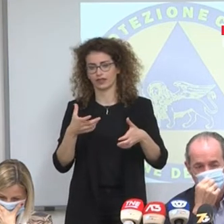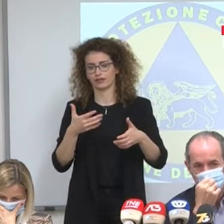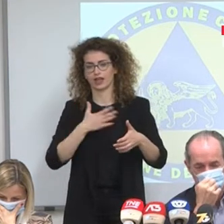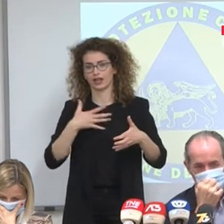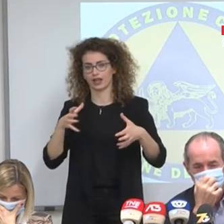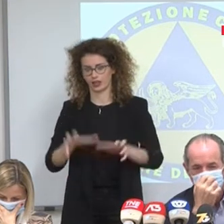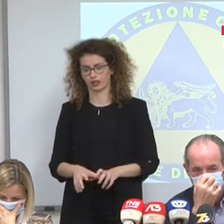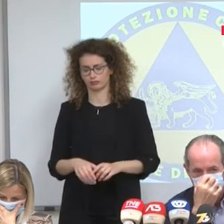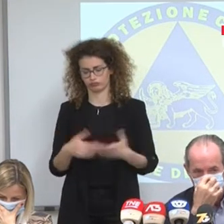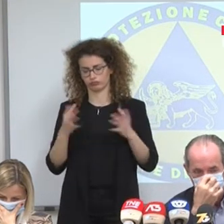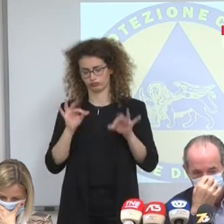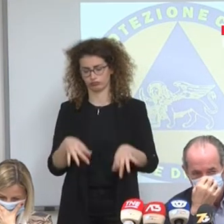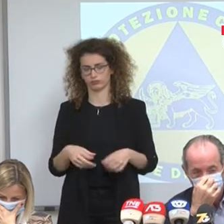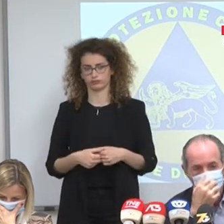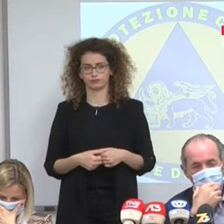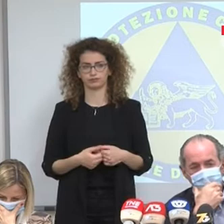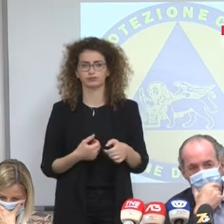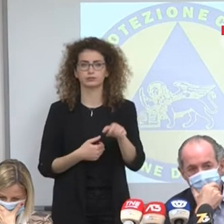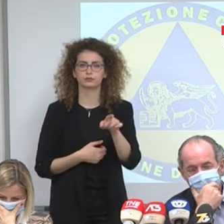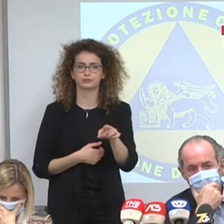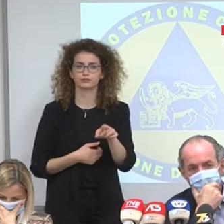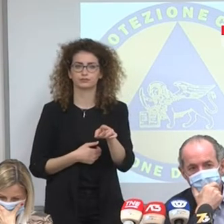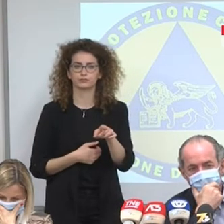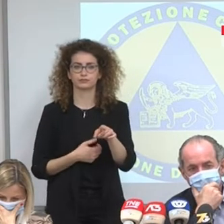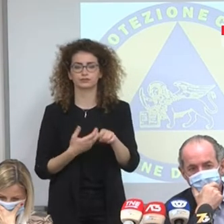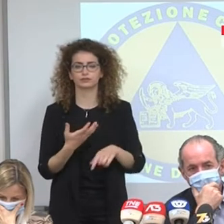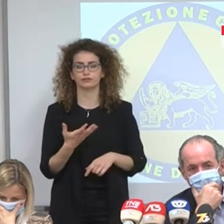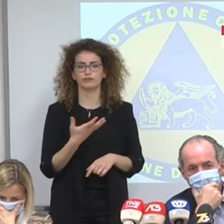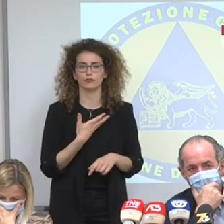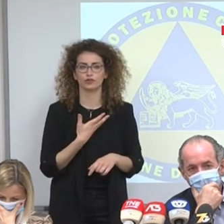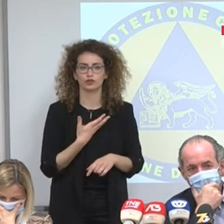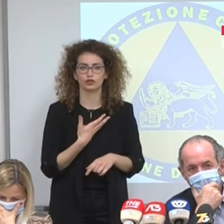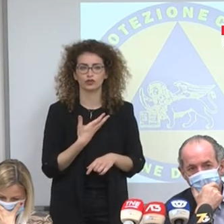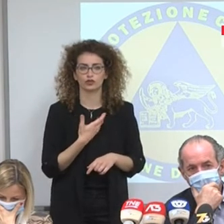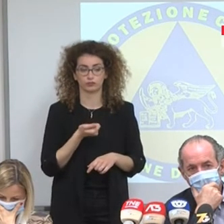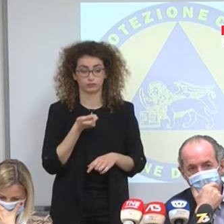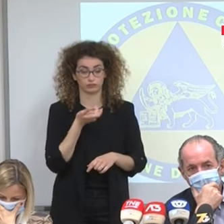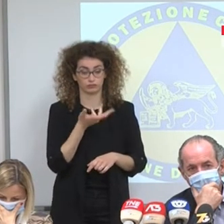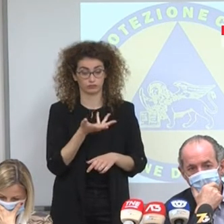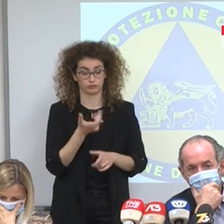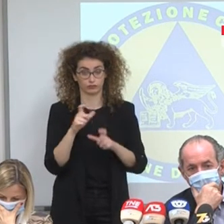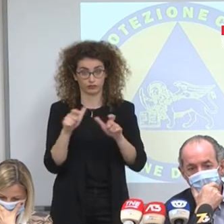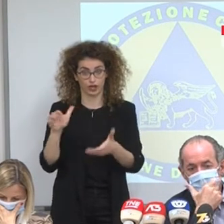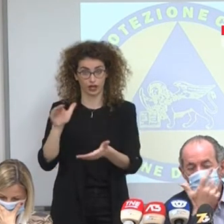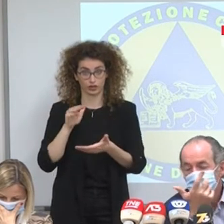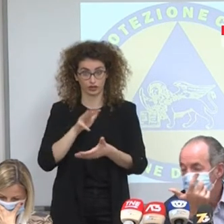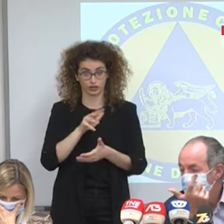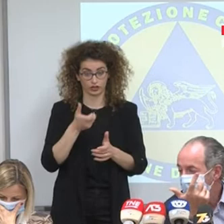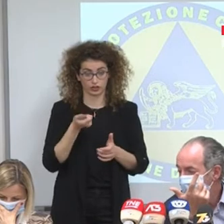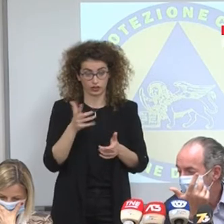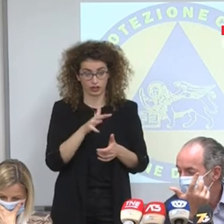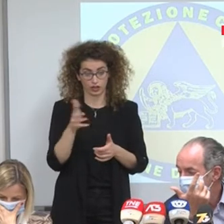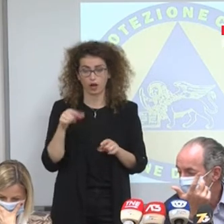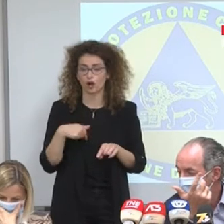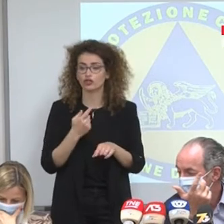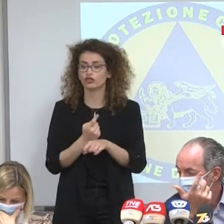ce la facciamo. E ci sono altri dati per quanto riguarda le forniture di vaccini? Cioè, oggi dovrebbe